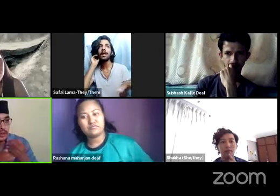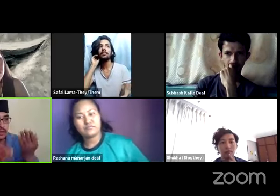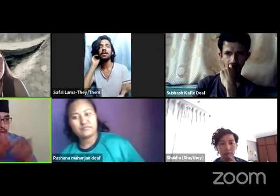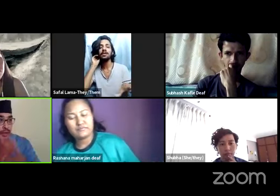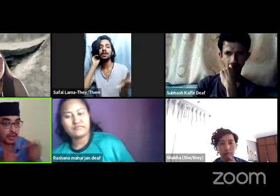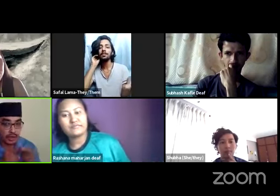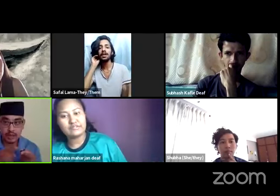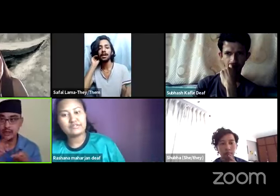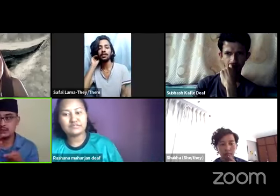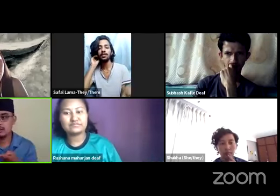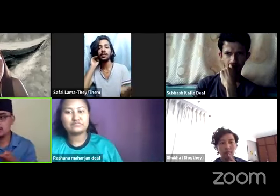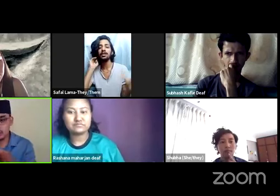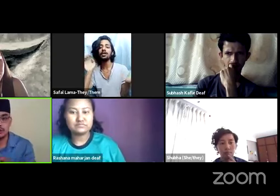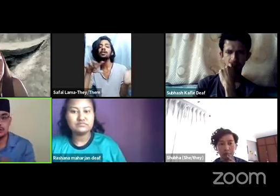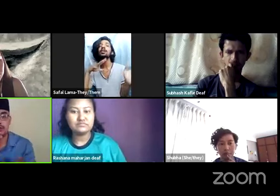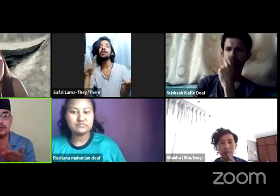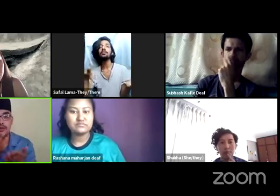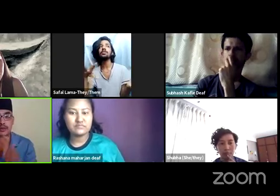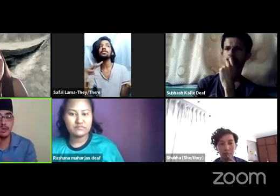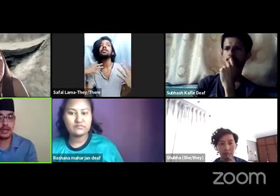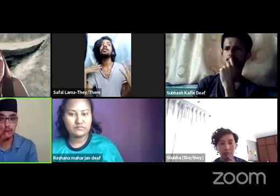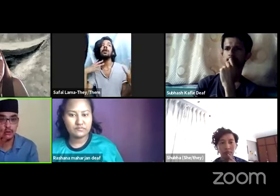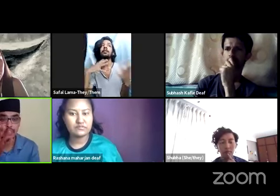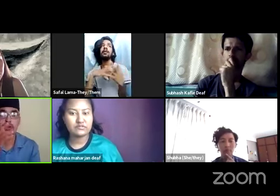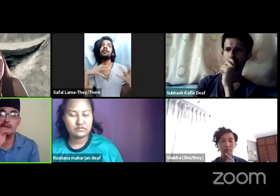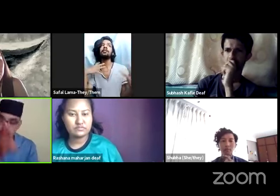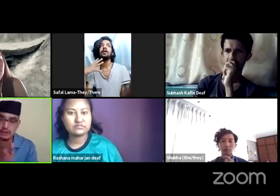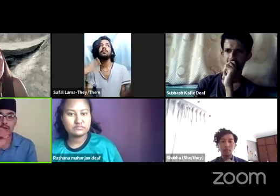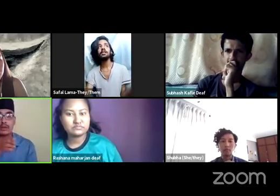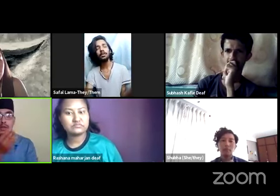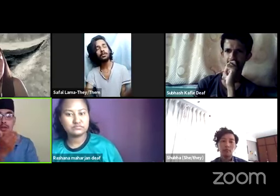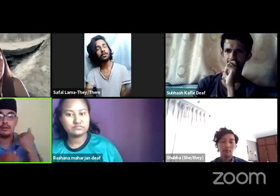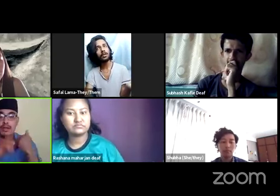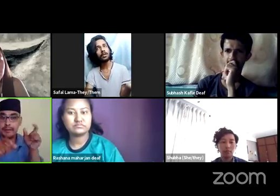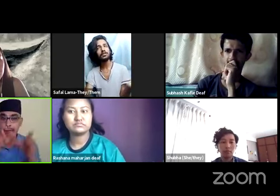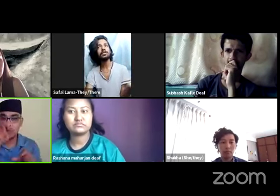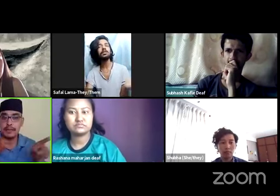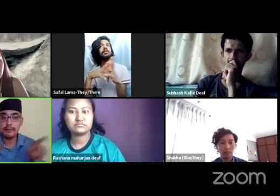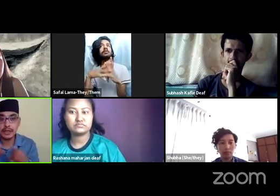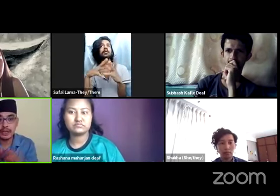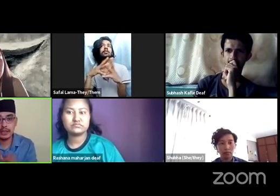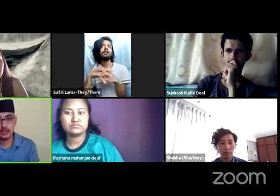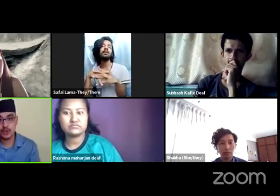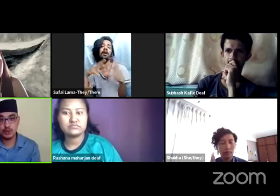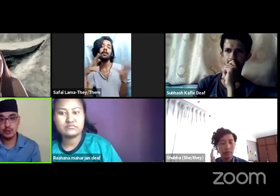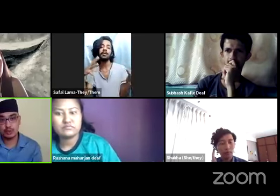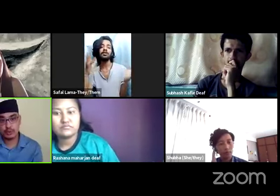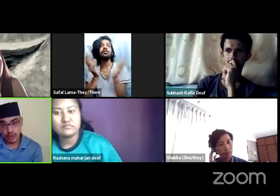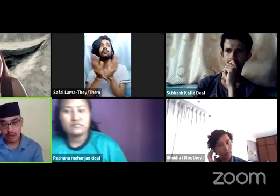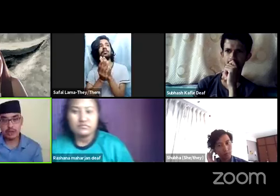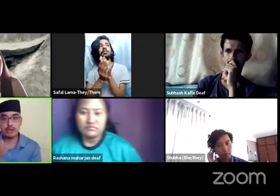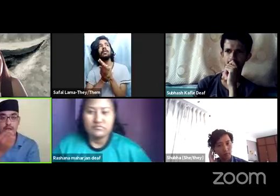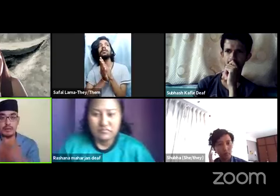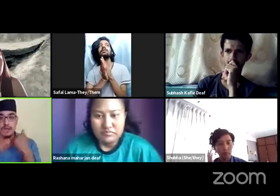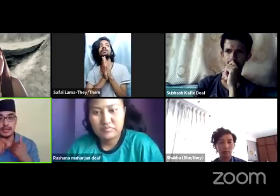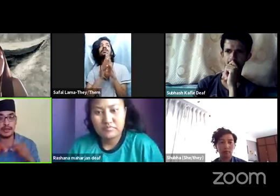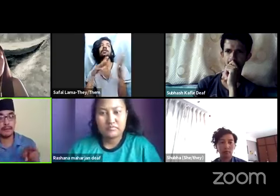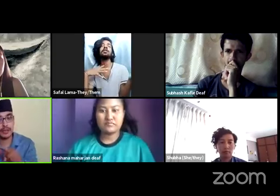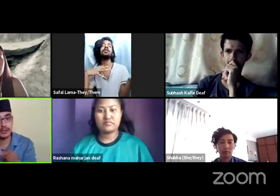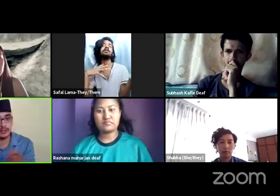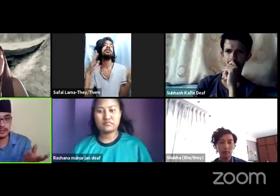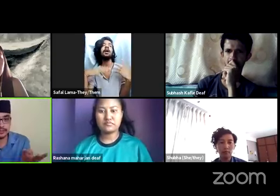एउटै प्लेटफर्ममा चाहिँ कहिले पनि राखेको हुन्न कि। तर के हुन्छ भने अपाङ्गता भएको व्यक्ति पनि क्वेयरनेस हुन्छ र क्वेयर भएको अपाङ्ग त्यो एउटै प्लेटमा पनि